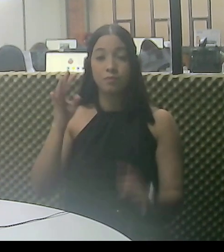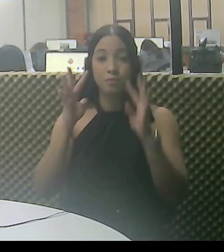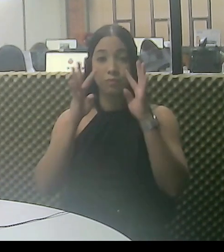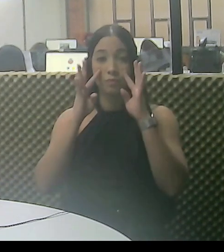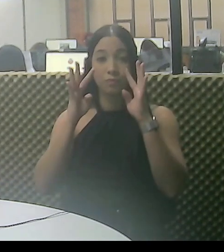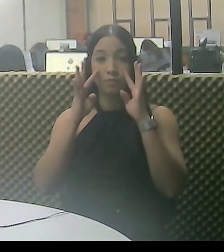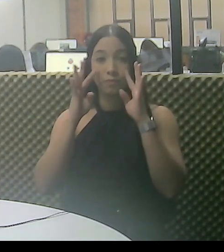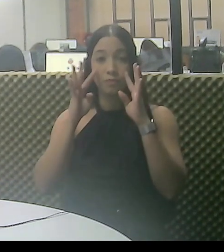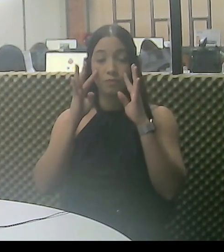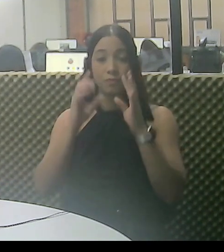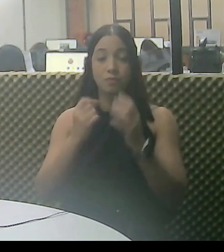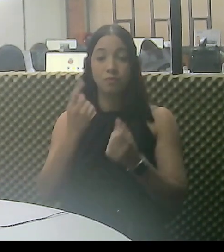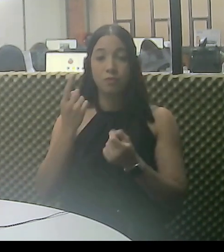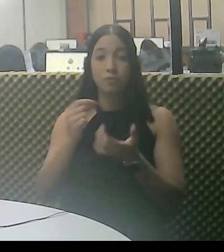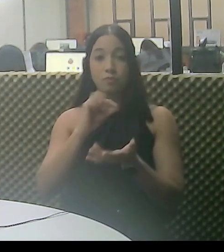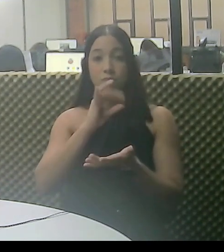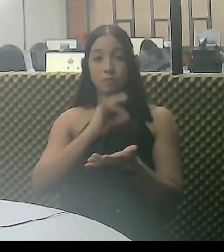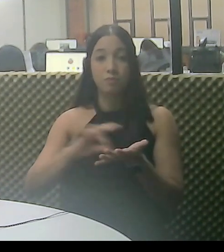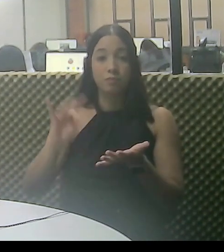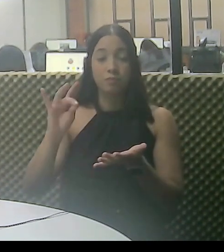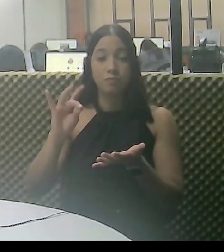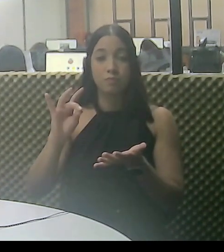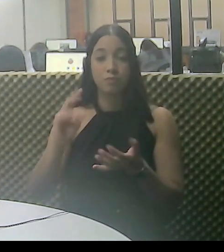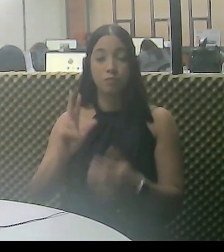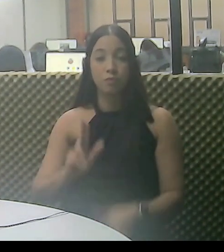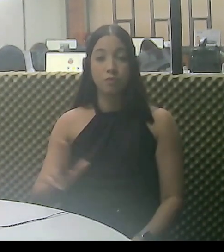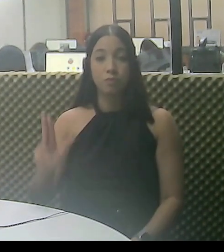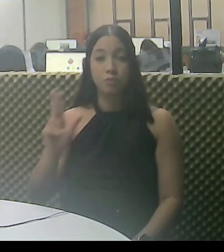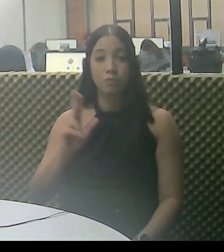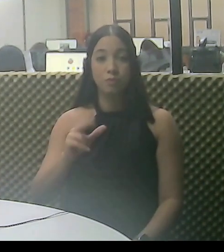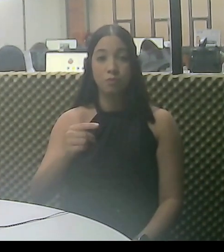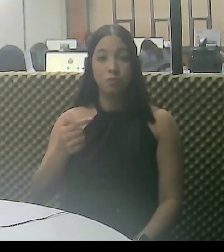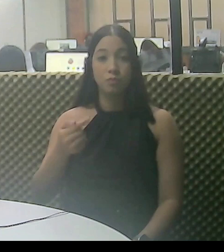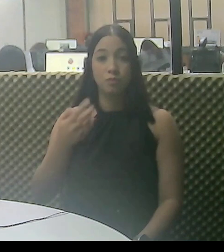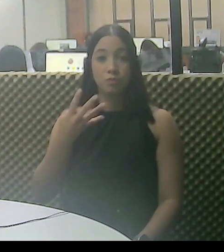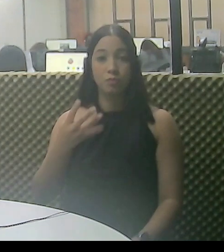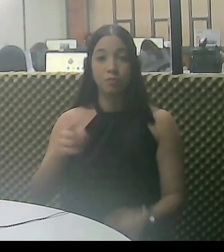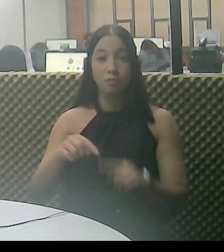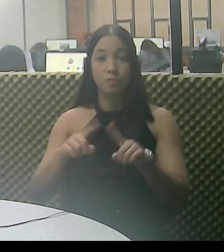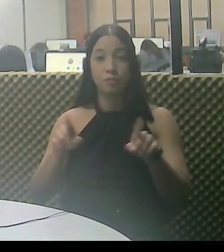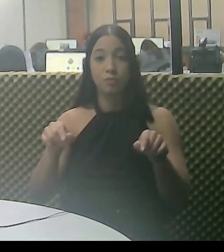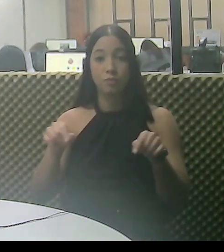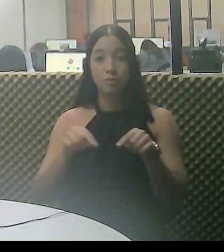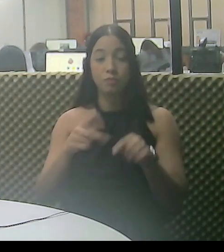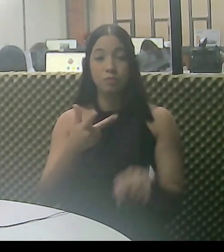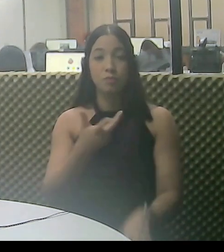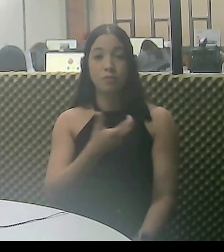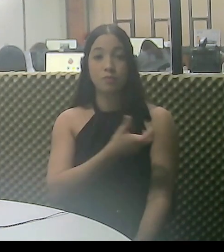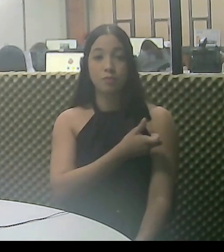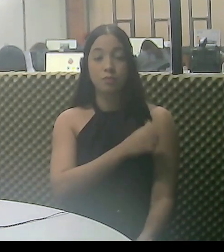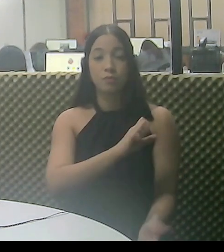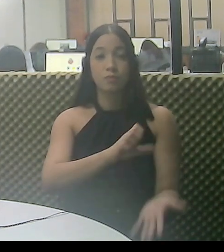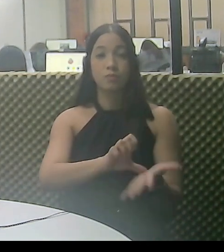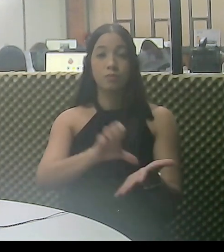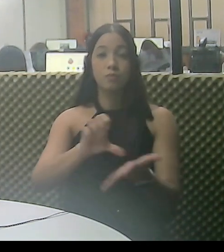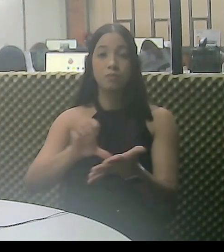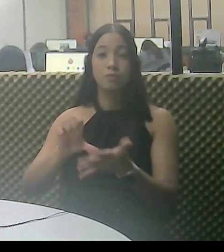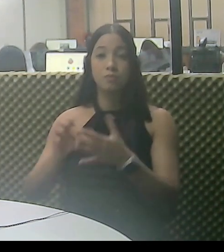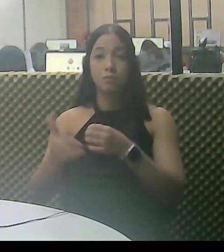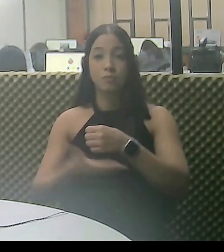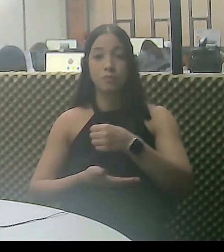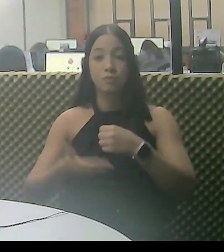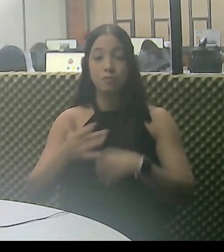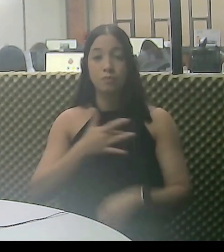atenção com as contraindicações da vacina. Em Uberlândia, há 74 salas de vacina. Nas unidades básicas de saúde